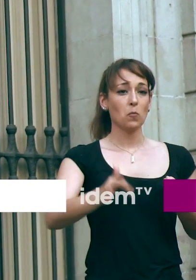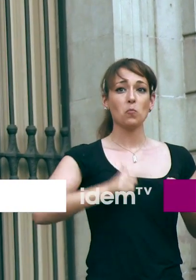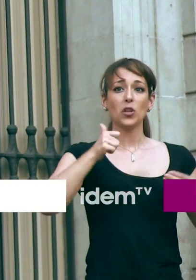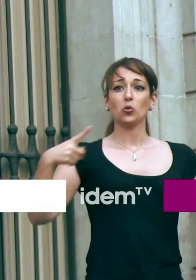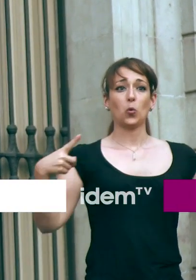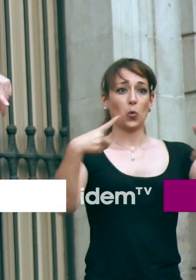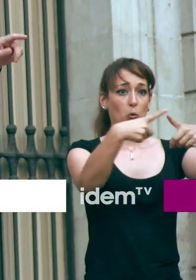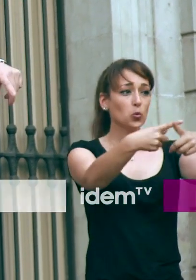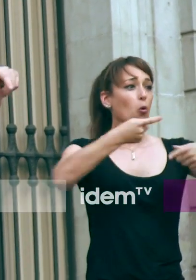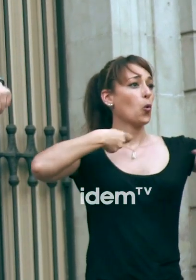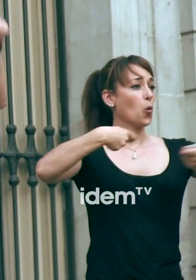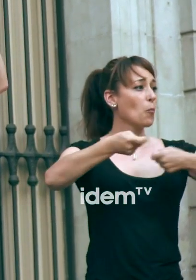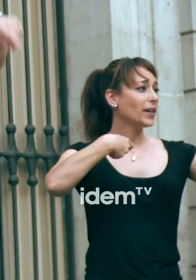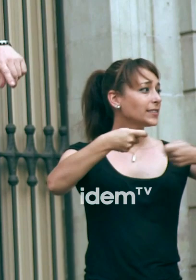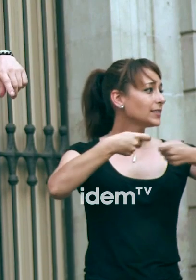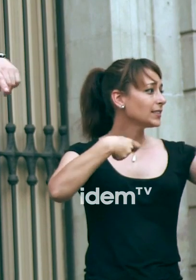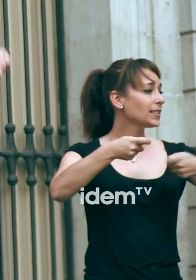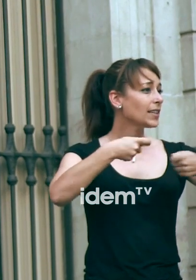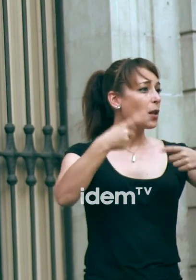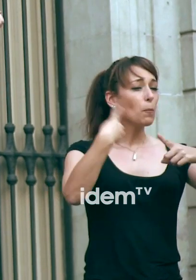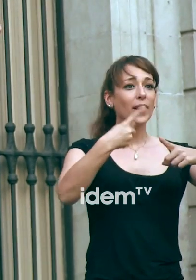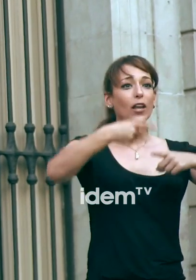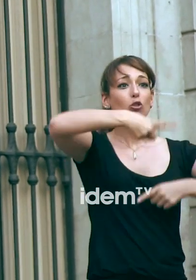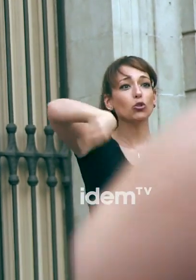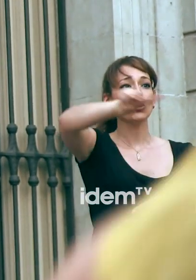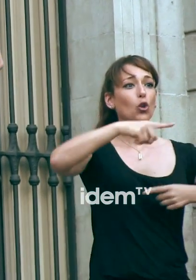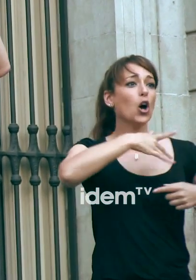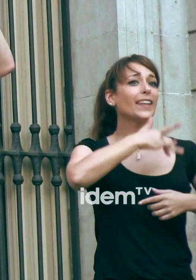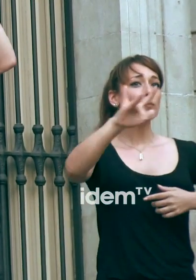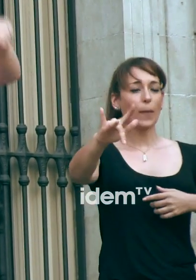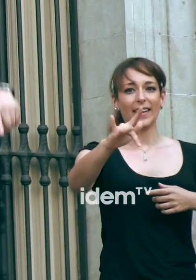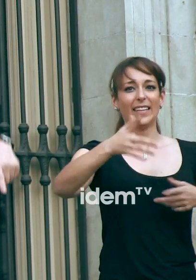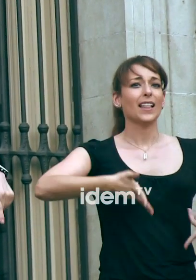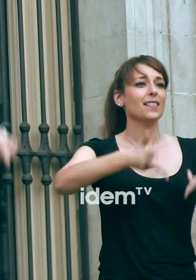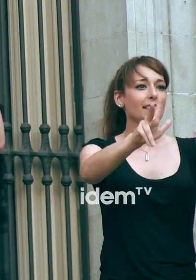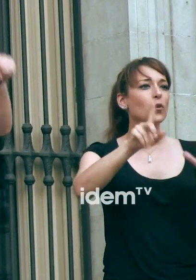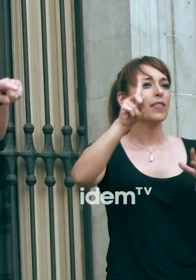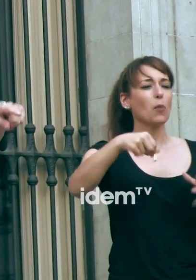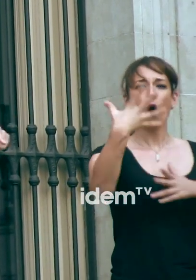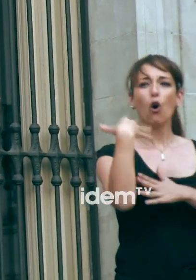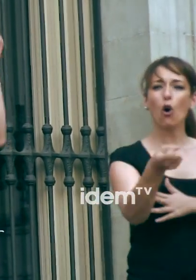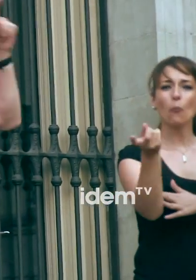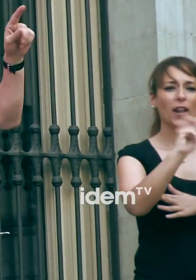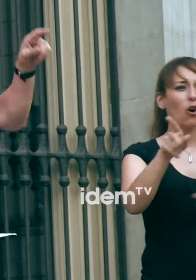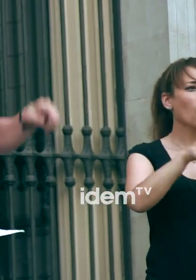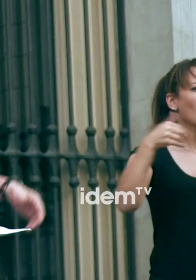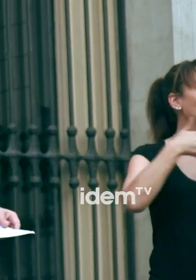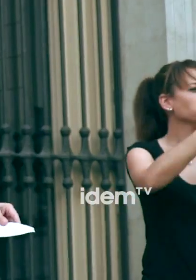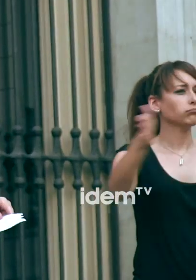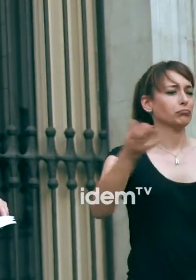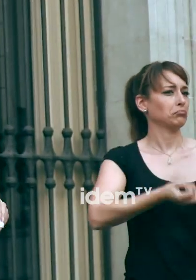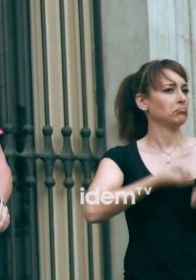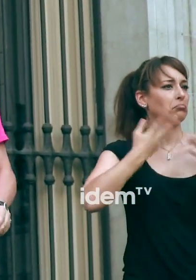comercial, que sempre l'esperit nostre sigui lliure i no ens compri ningú i puguem parlar des d'aquí, amb